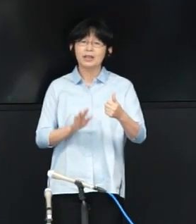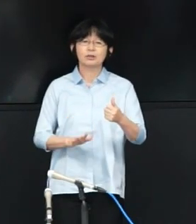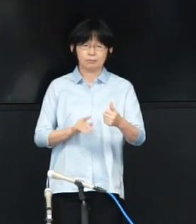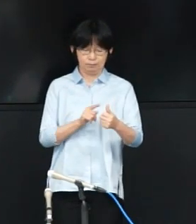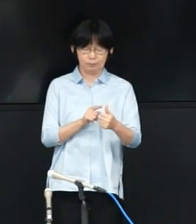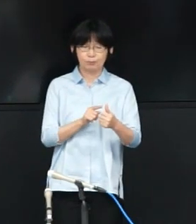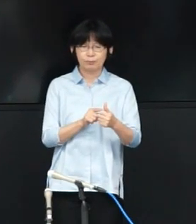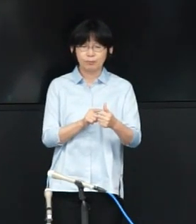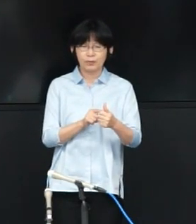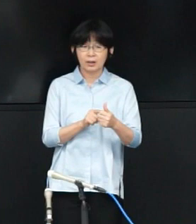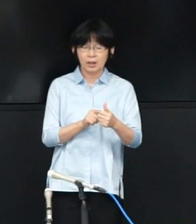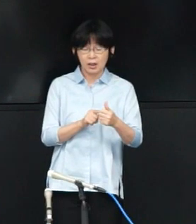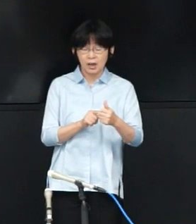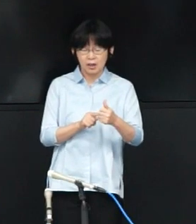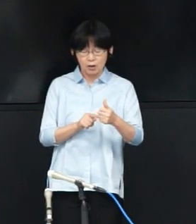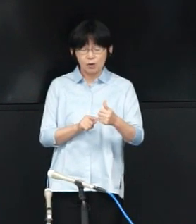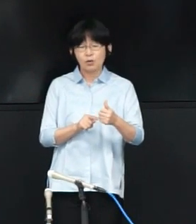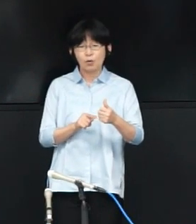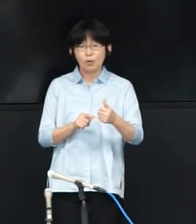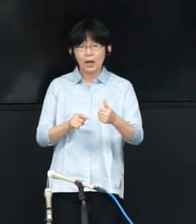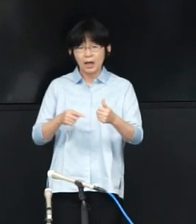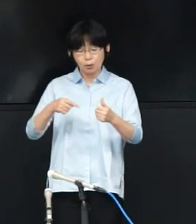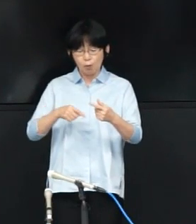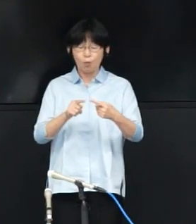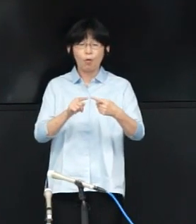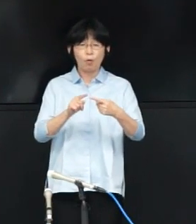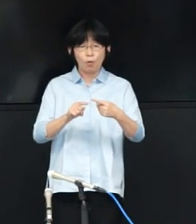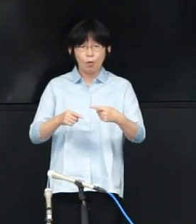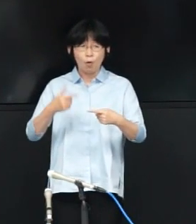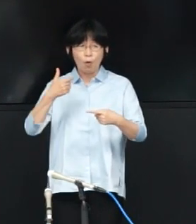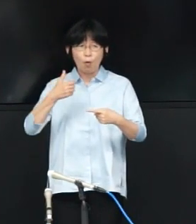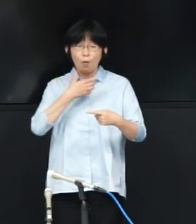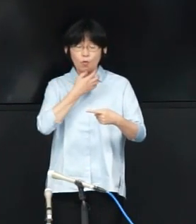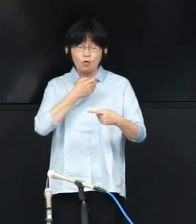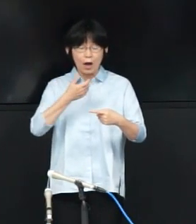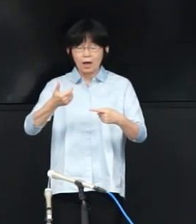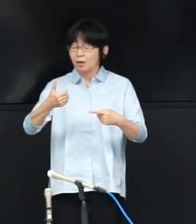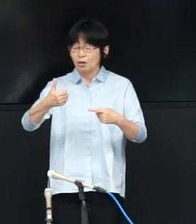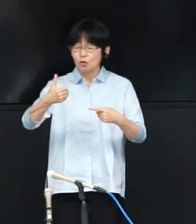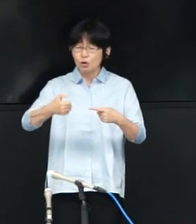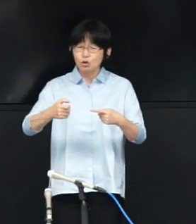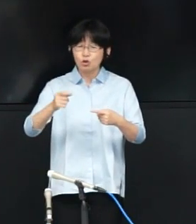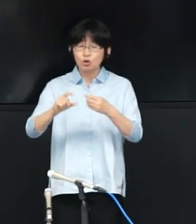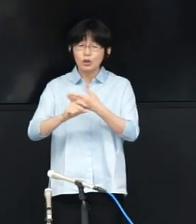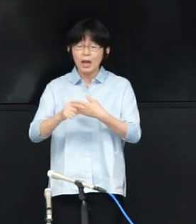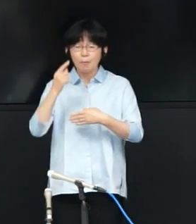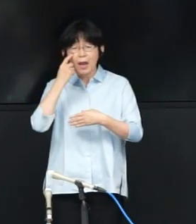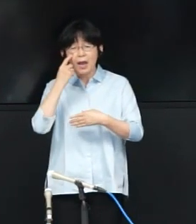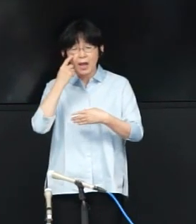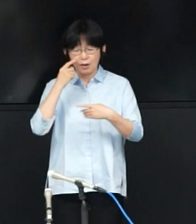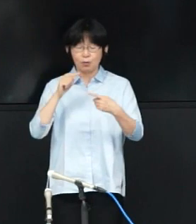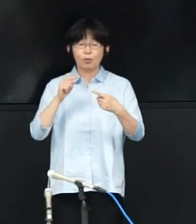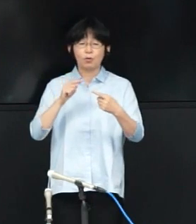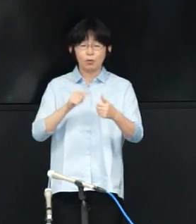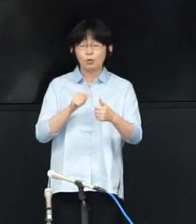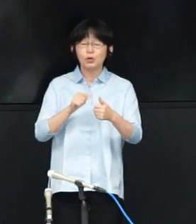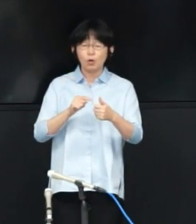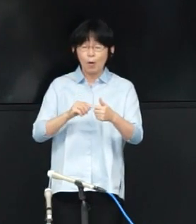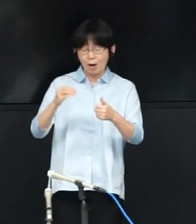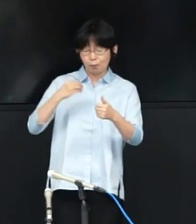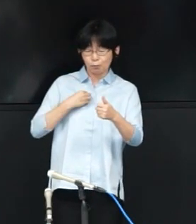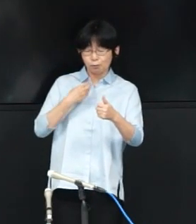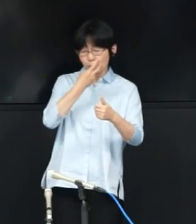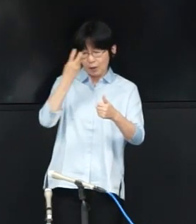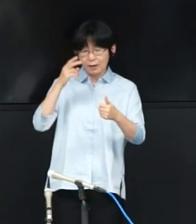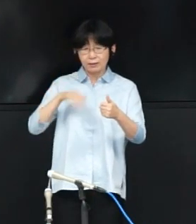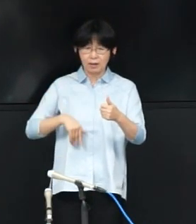一人、50例目の方になりますが、50例目の方は22日に陽性が確認されましたが、今回この65